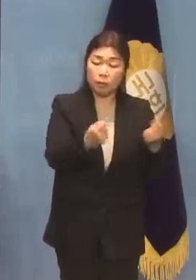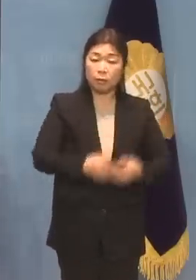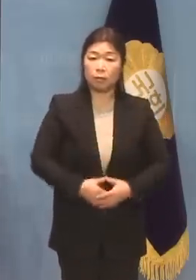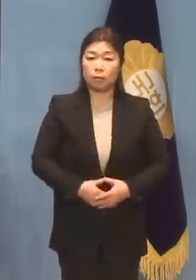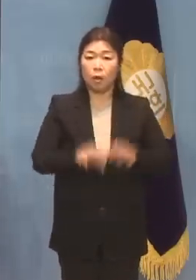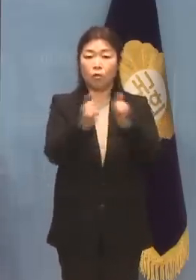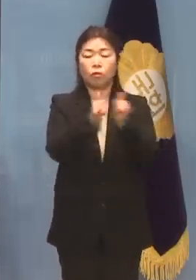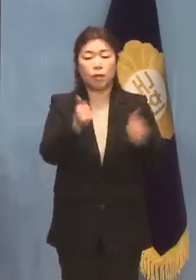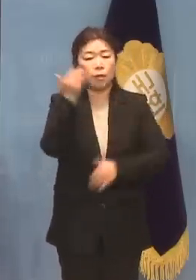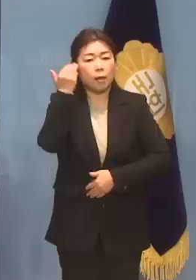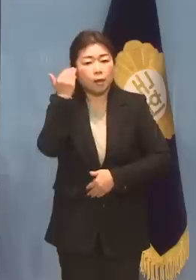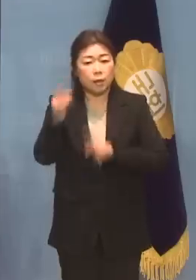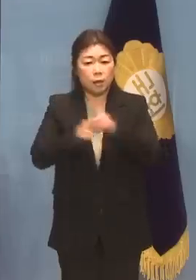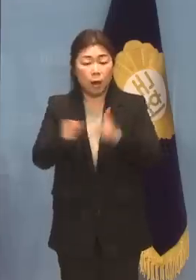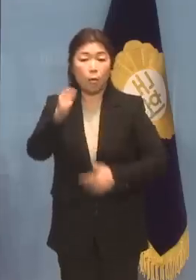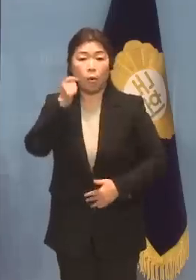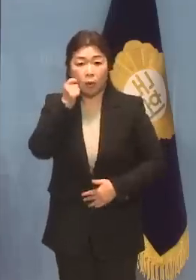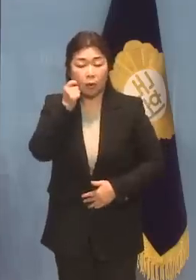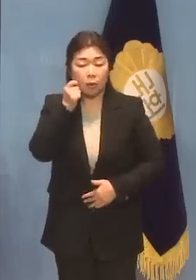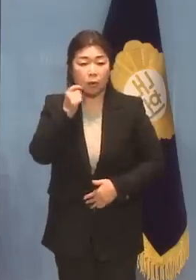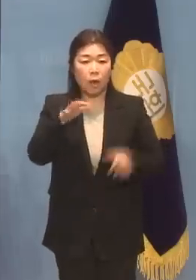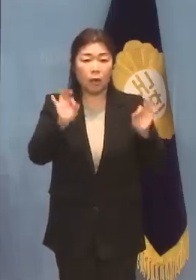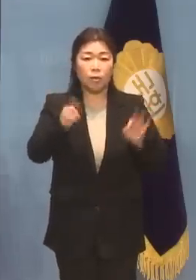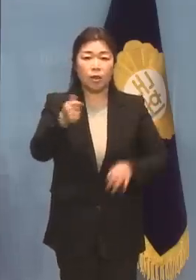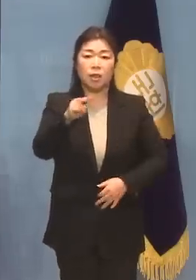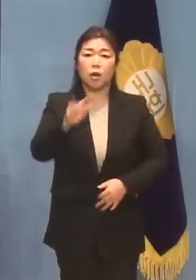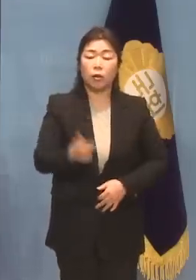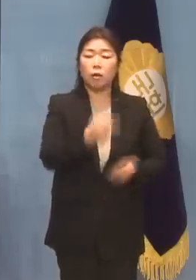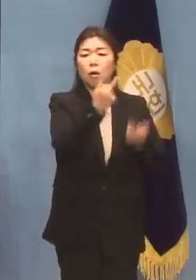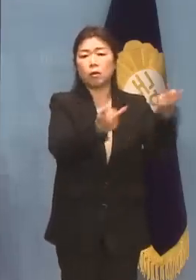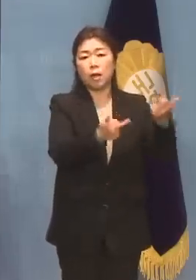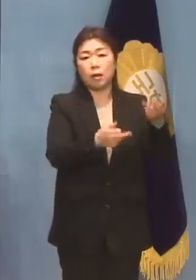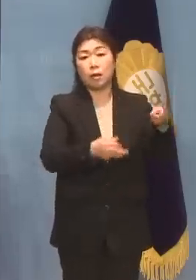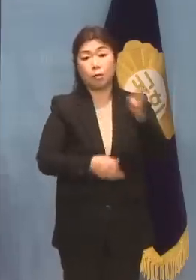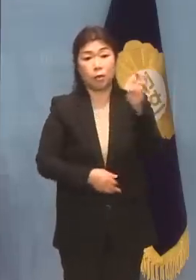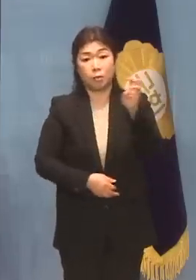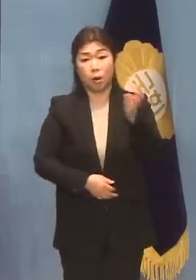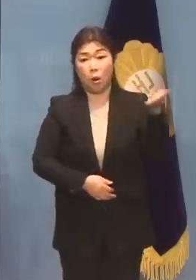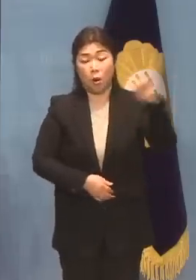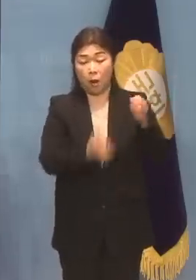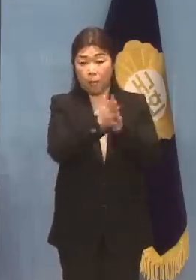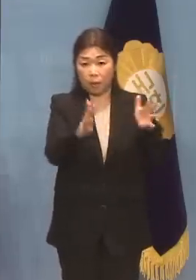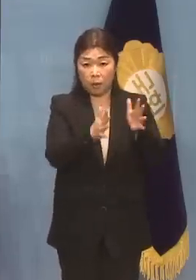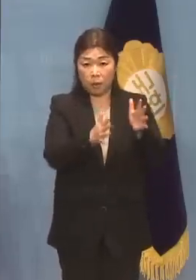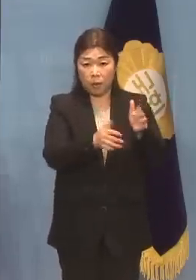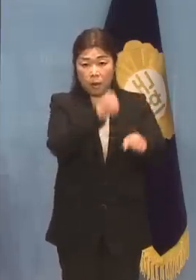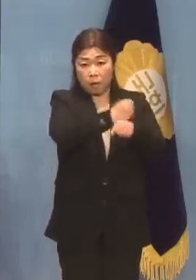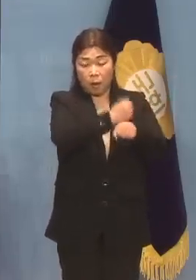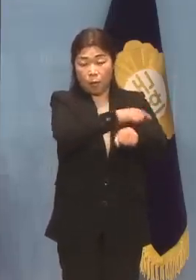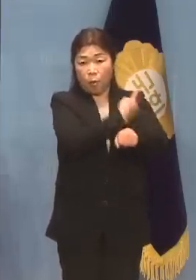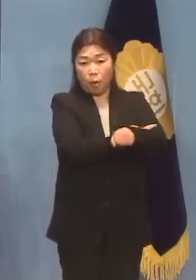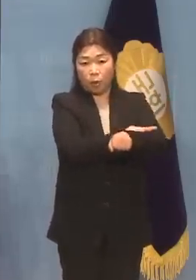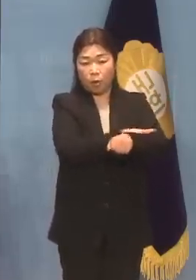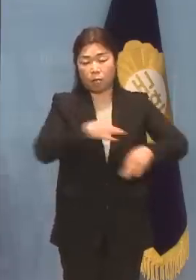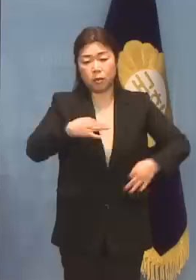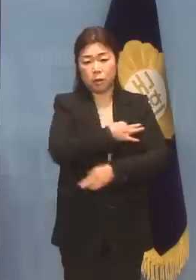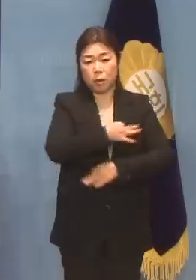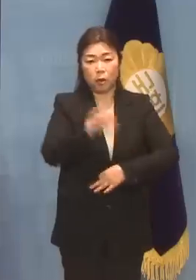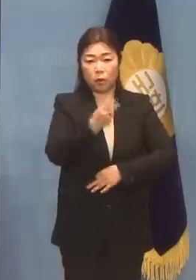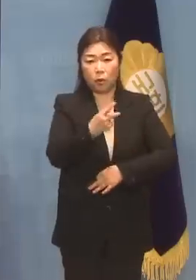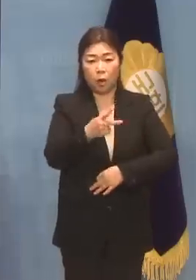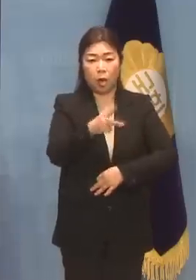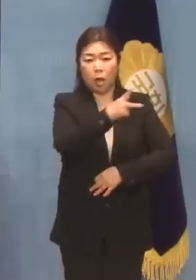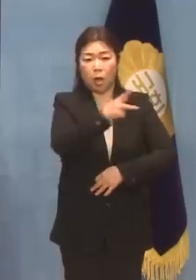국민의 상식으로 이해할 수 없는 김기현 형제 30억 아파트 사업권 비리 사건과 휘어진